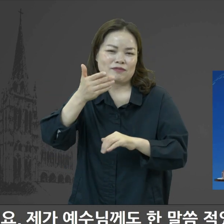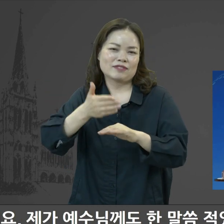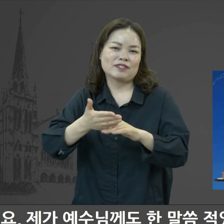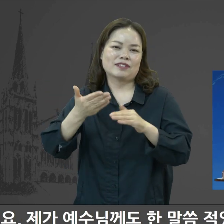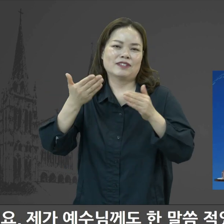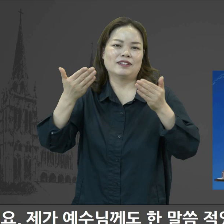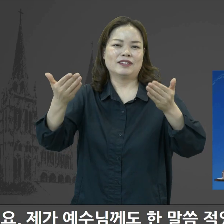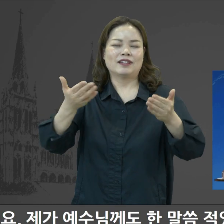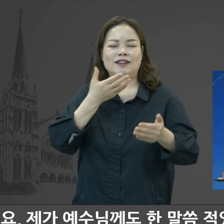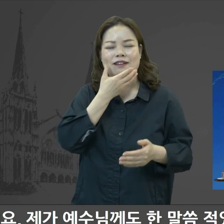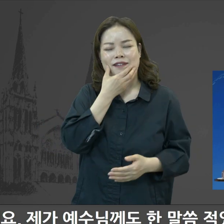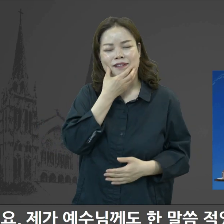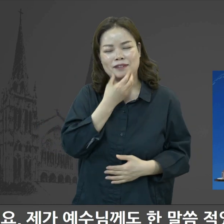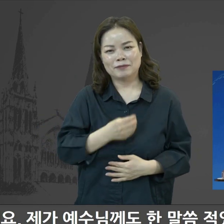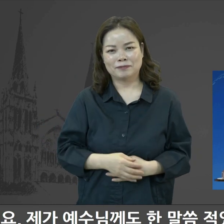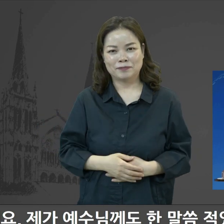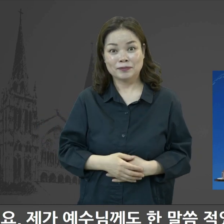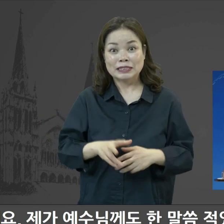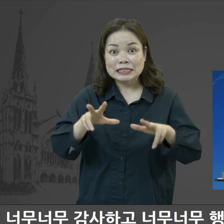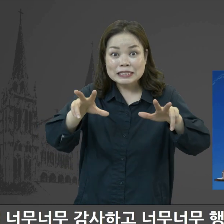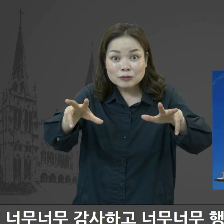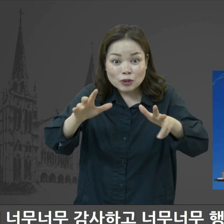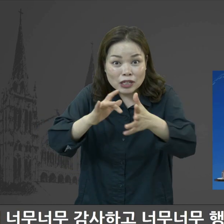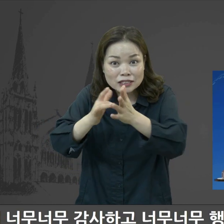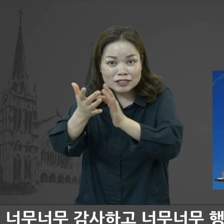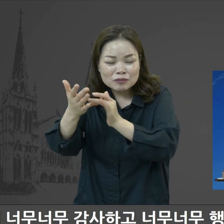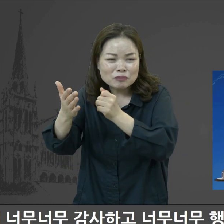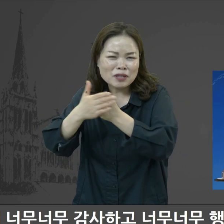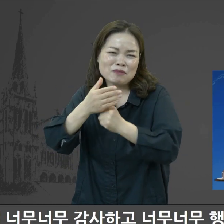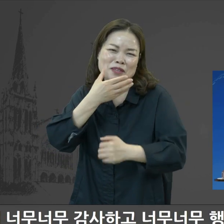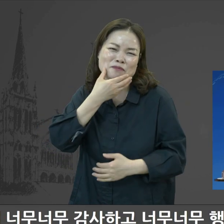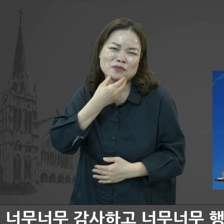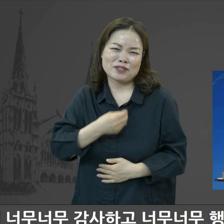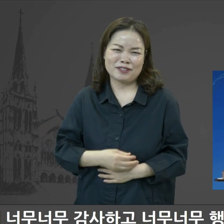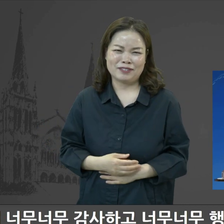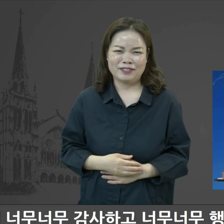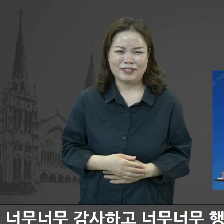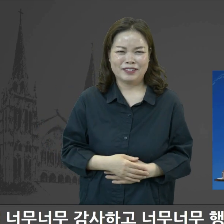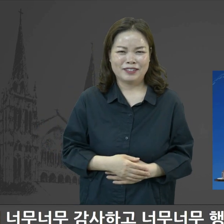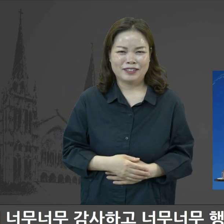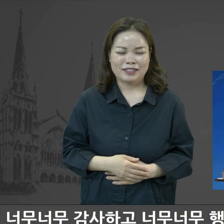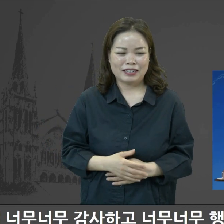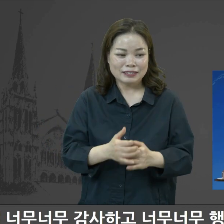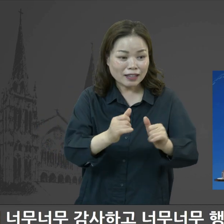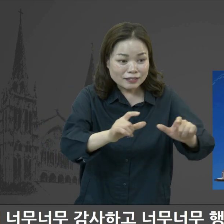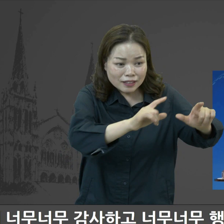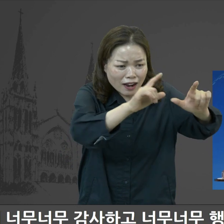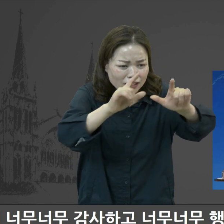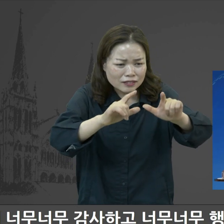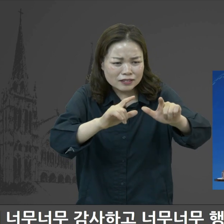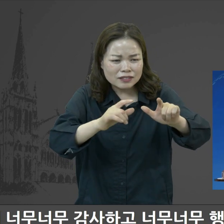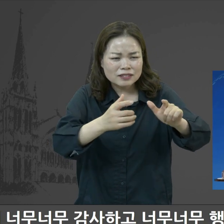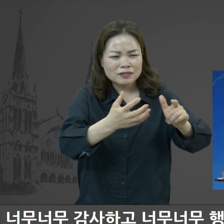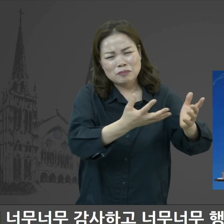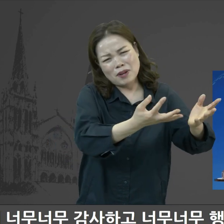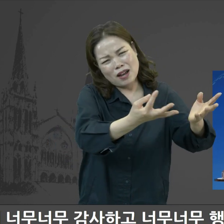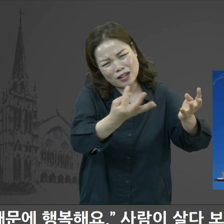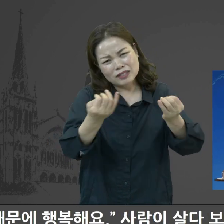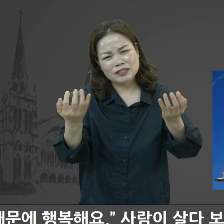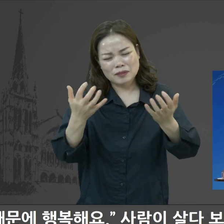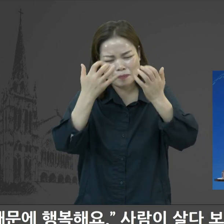감사하고 너무너무 행복했어요. 그리고 지금도 예수님 때문에 행복해요. 사람이 살다 보면 별의별 일들이 다